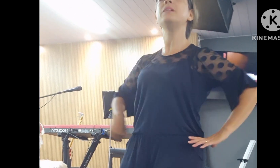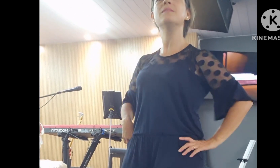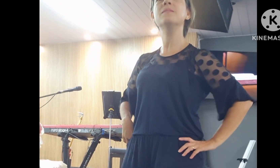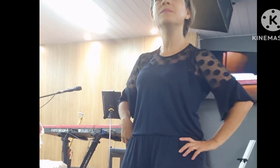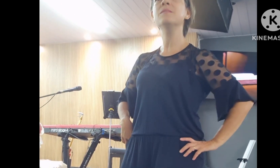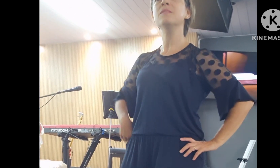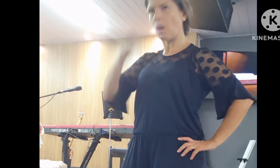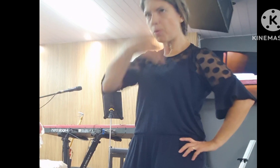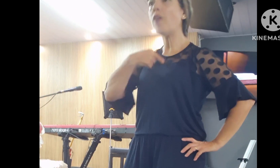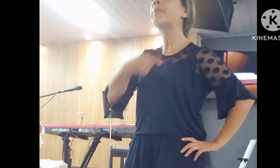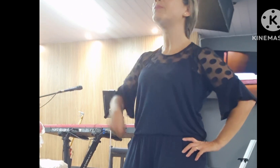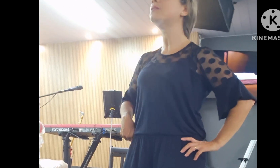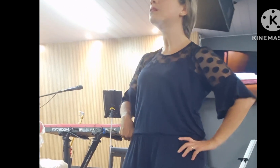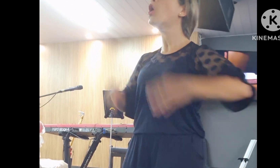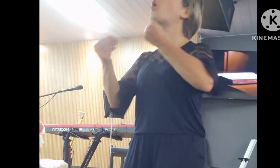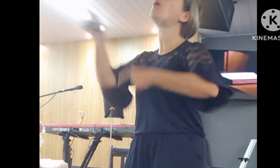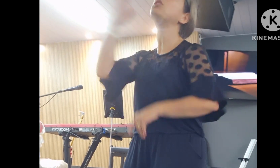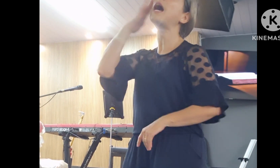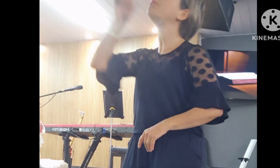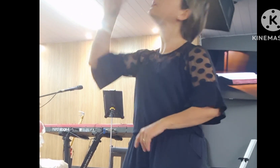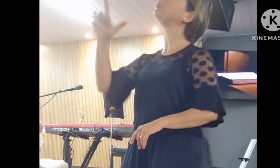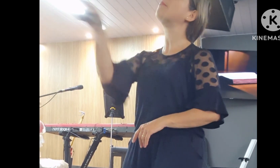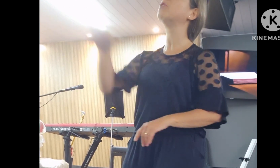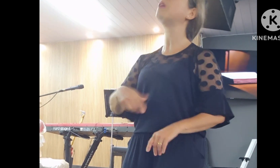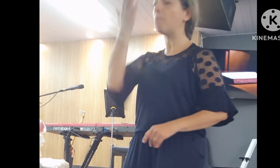tendo Cristo morrido na cruz por nós.